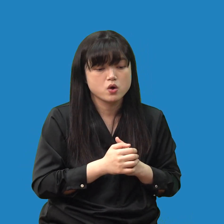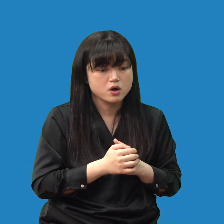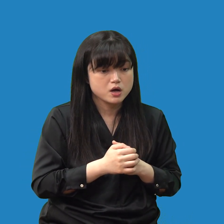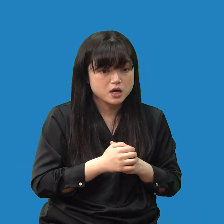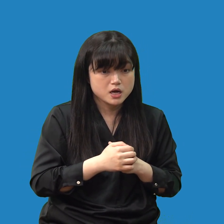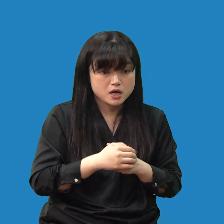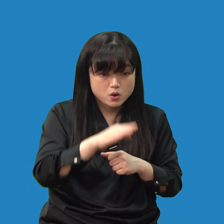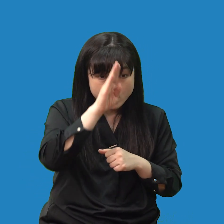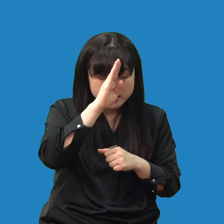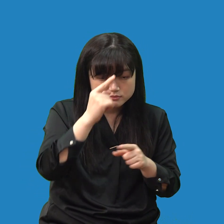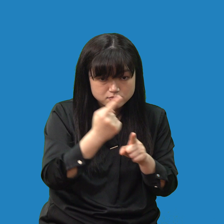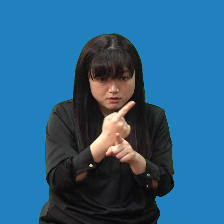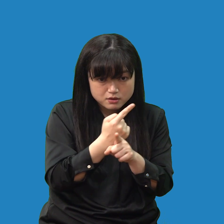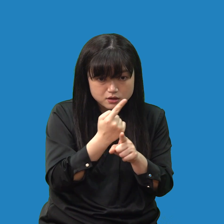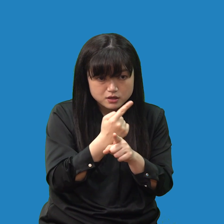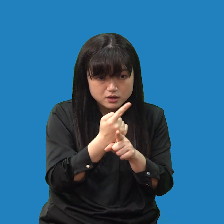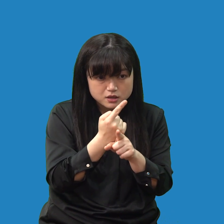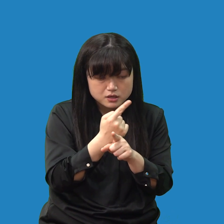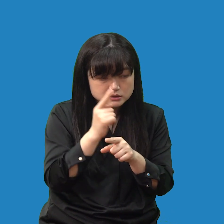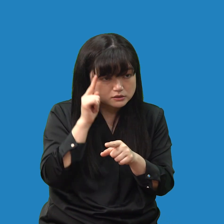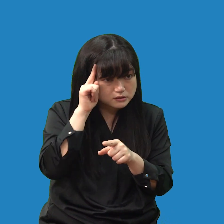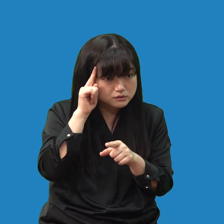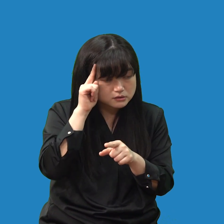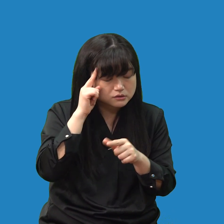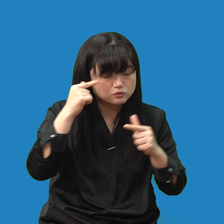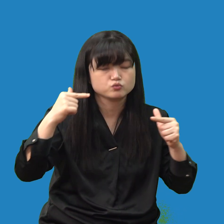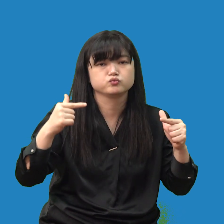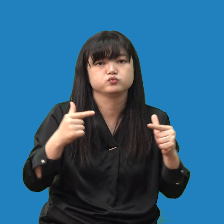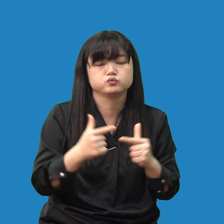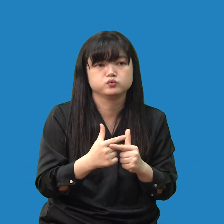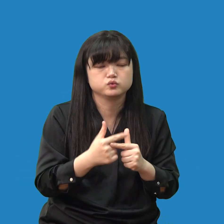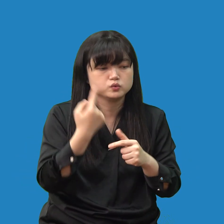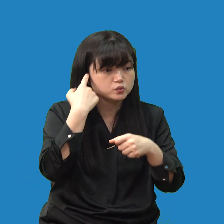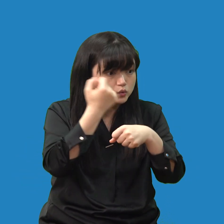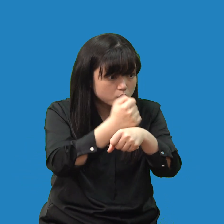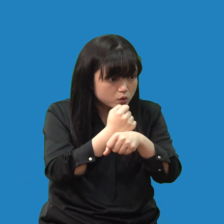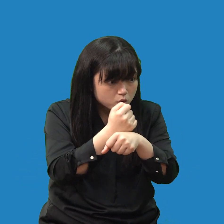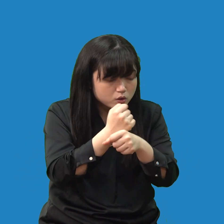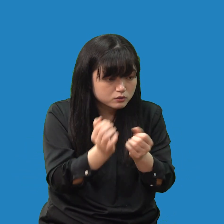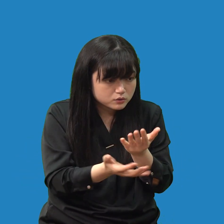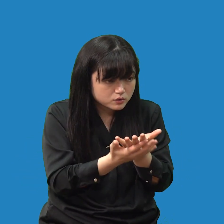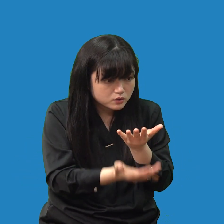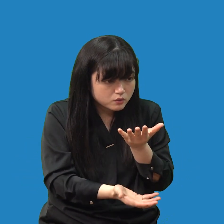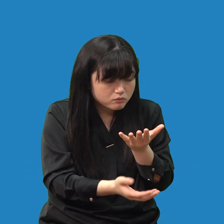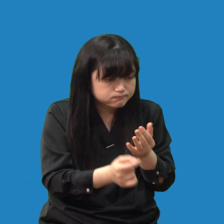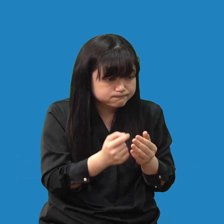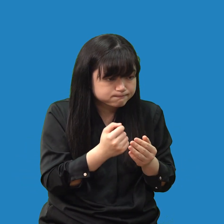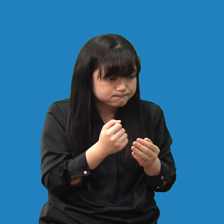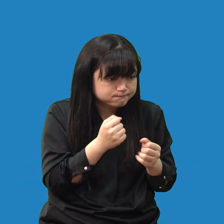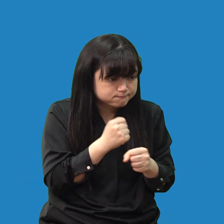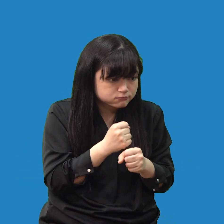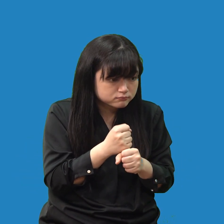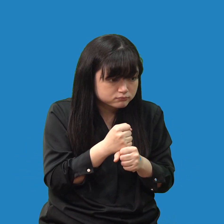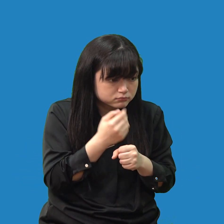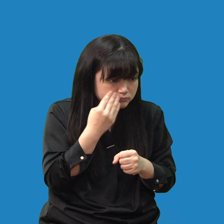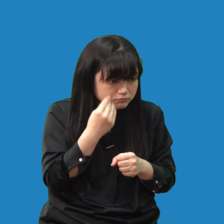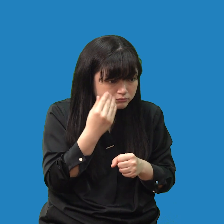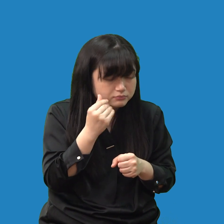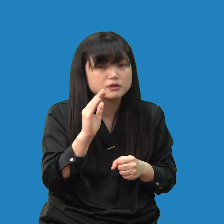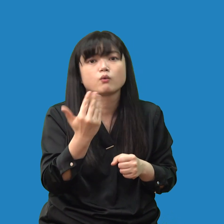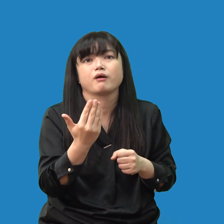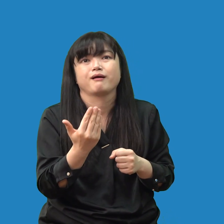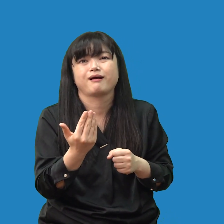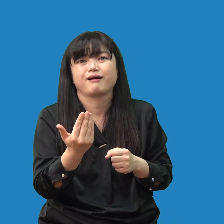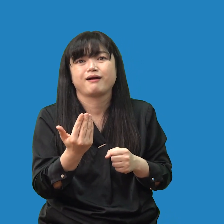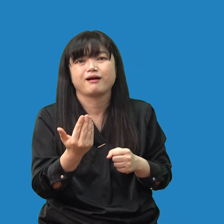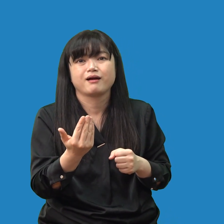스트레스가 확 줄어들고, 있지만 줄어들고, 연구하고 논문 쓰는 일도 능률이 올라서 그랬더니 다 할 수